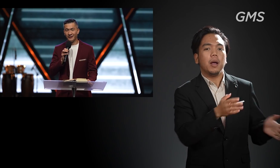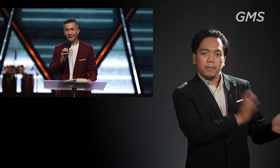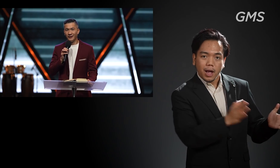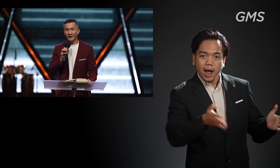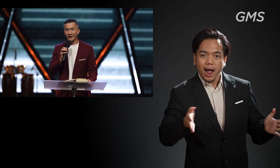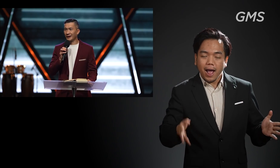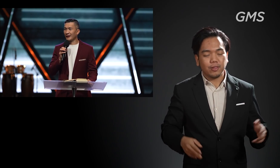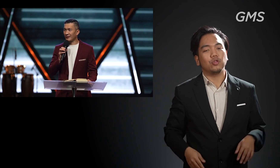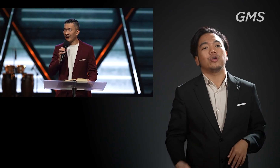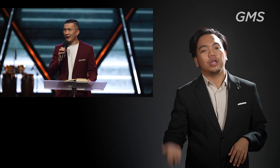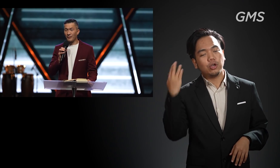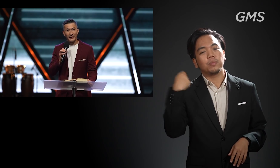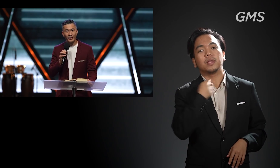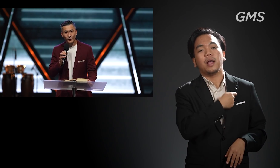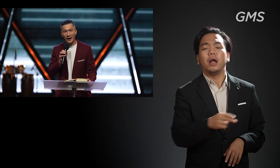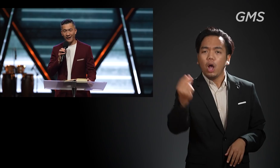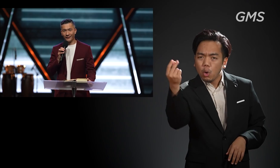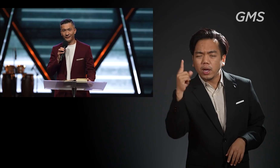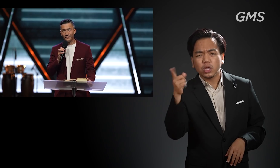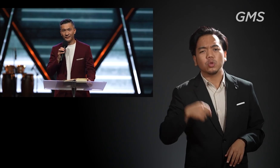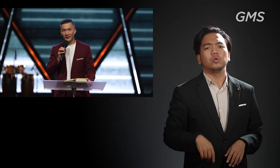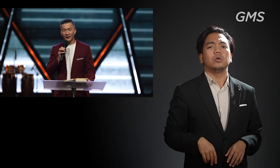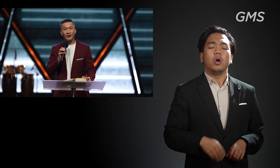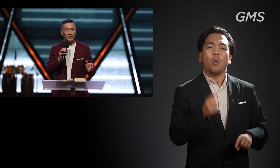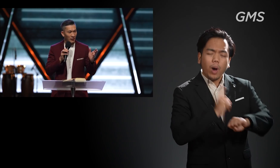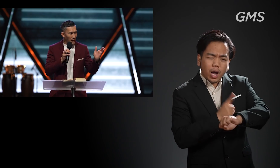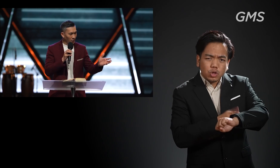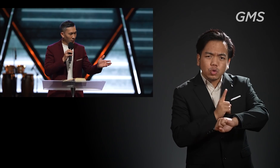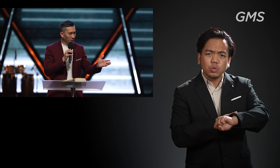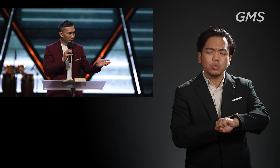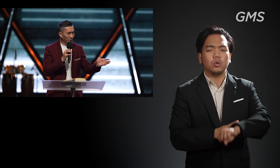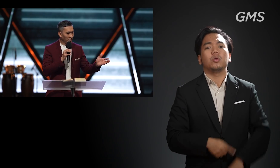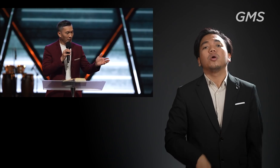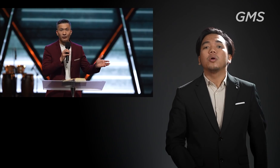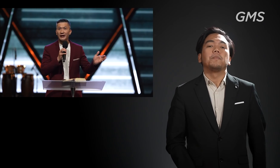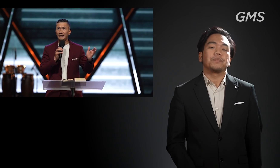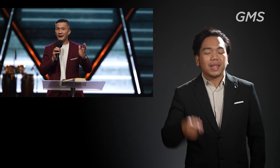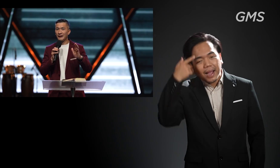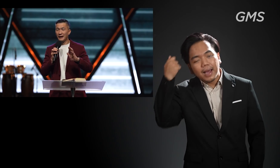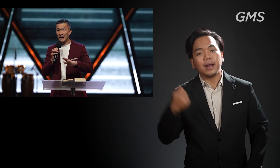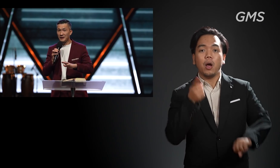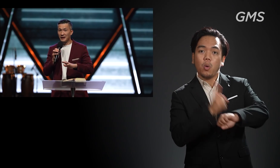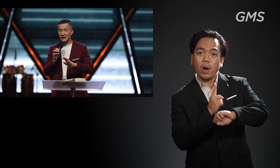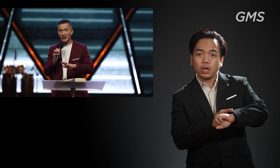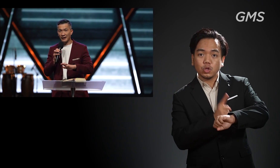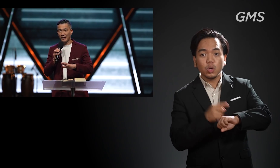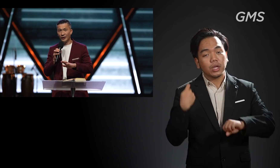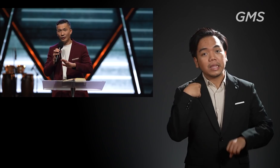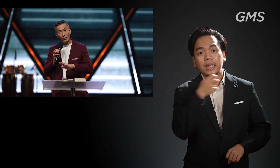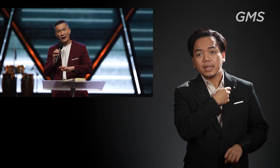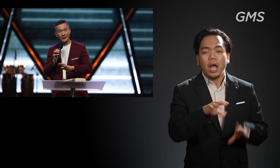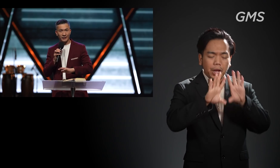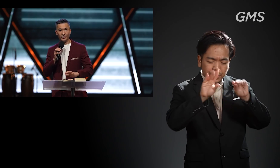bekerja, ketika kita banting tulang, kita gunakan waktu, lalu digantikan dengan gaji,